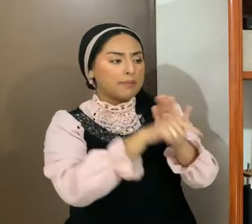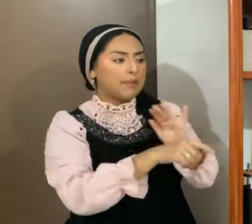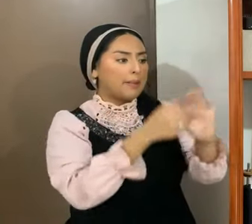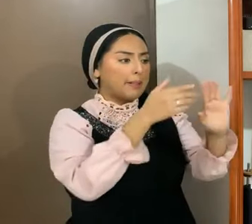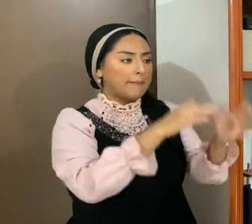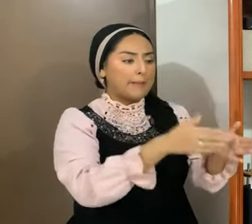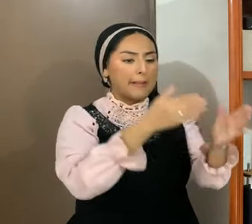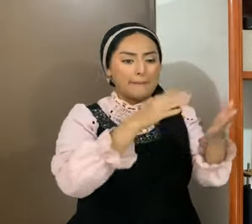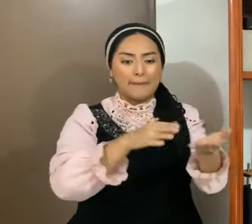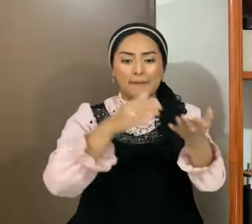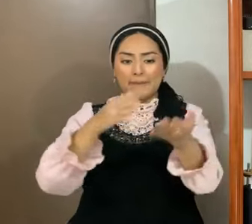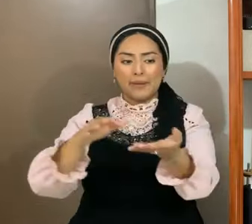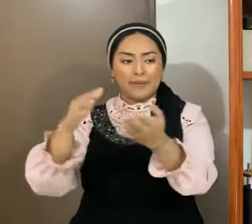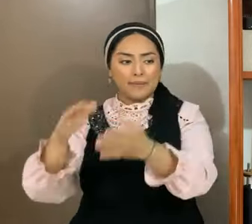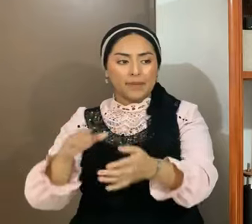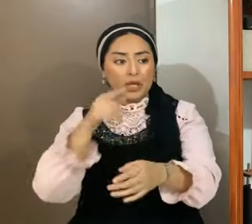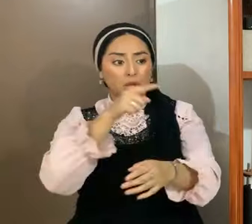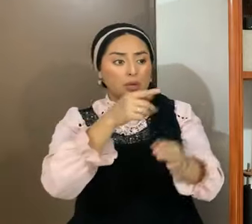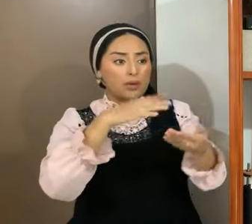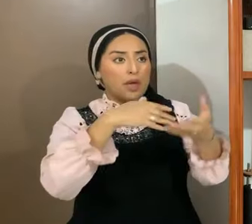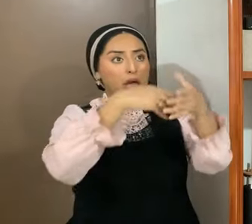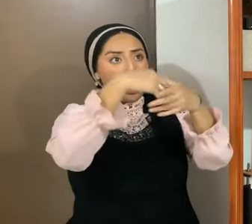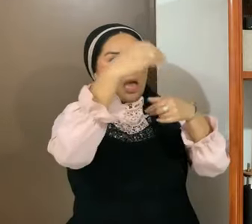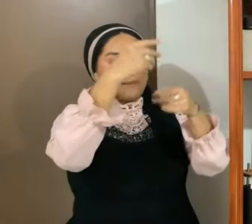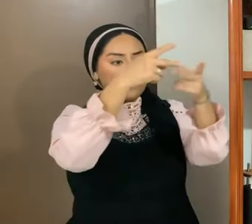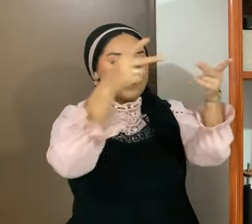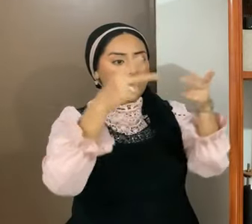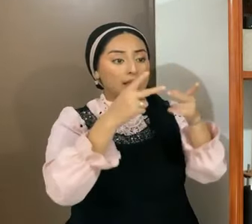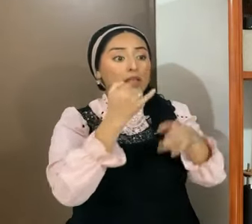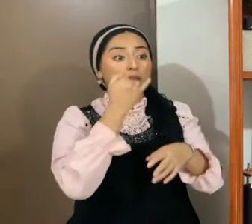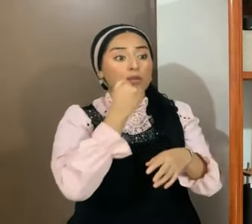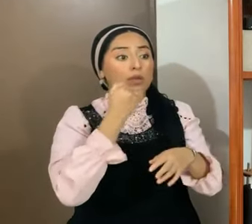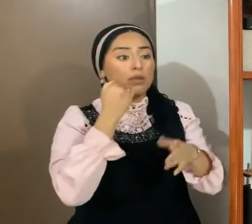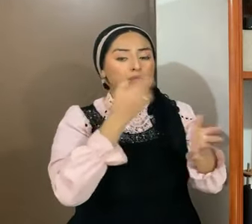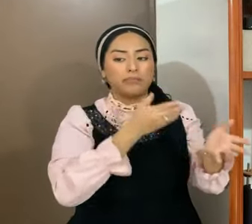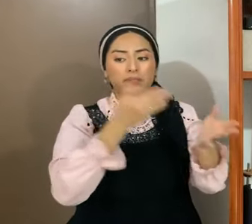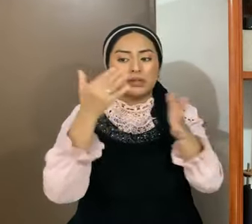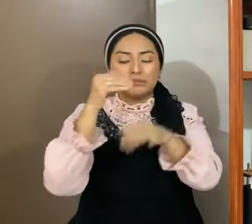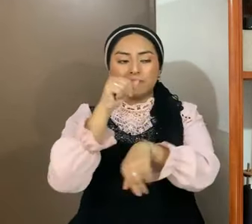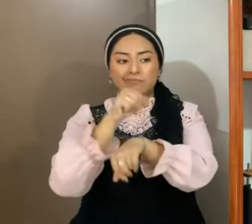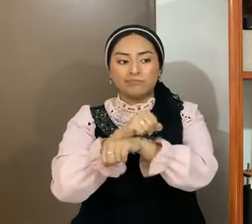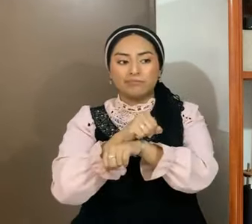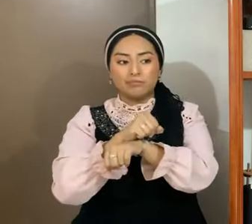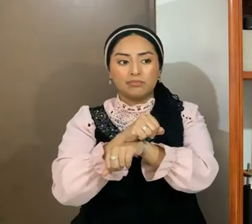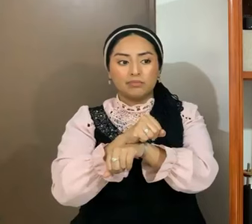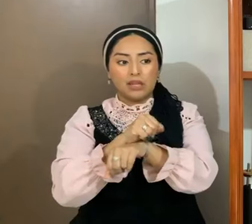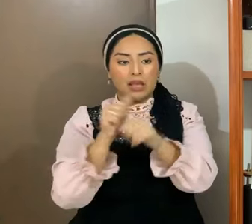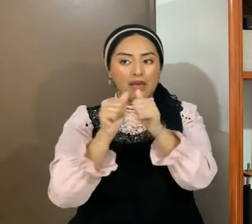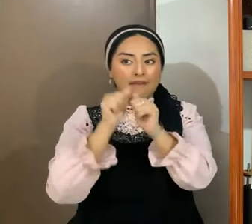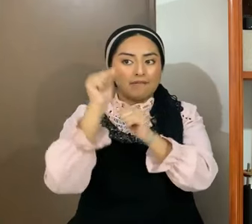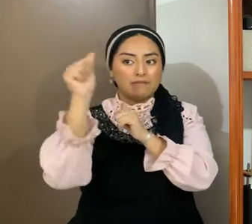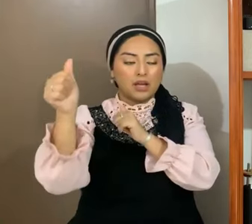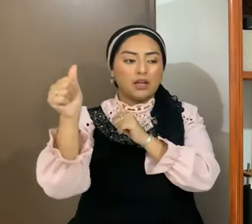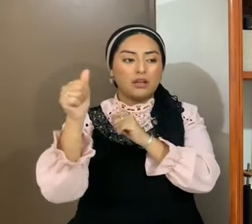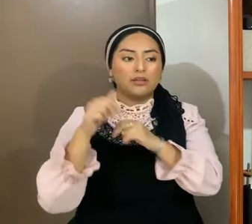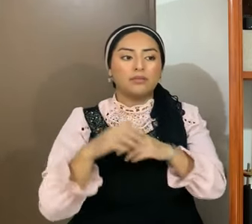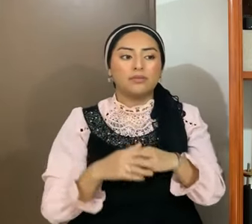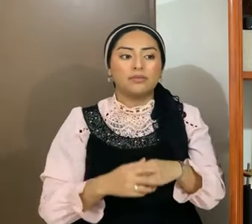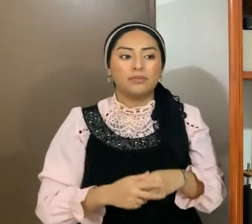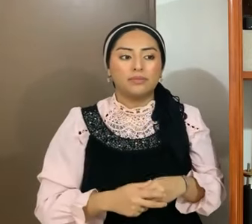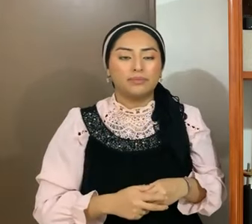será repartida por suertes, y tú morirás en tierra inmunda, e Israel será llevado cautivo, lejos de su